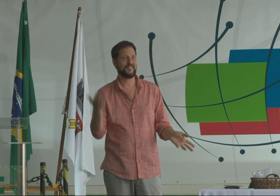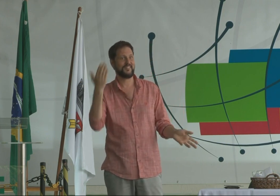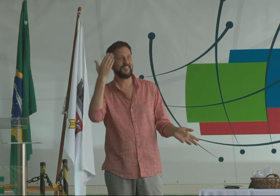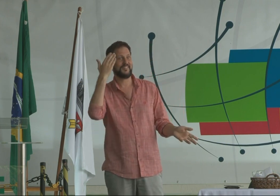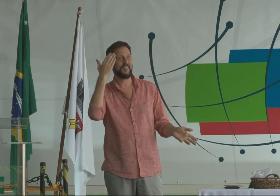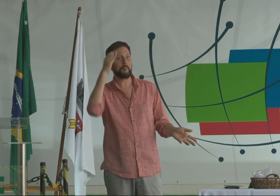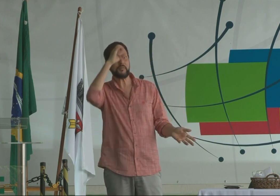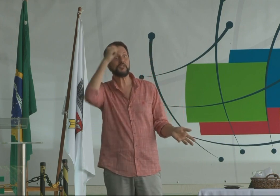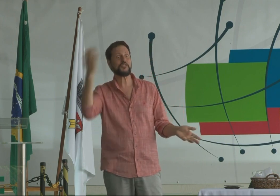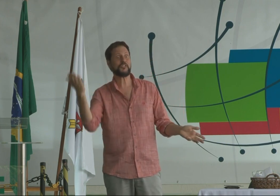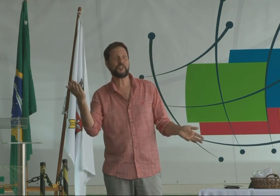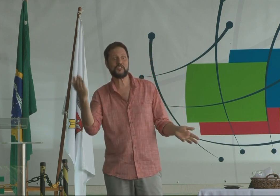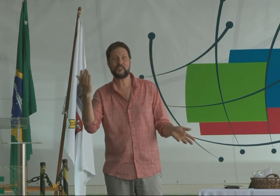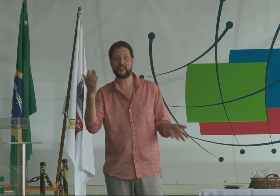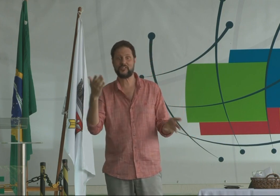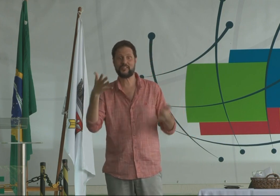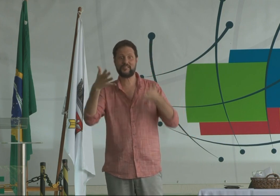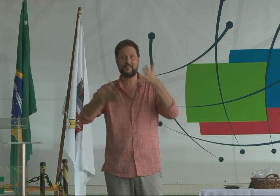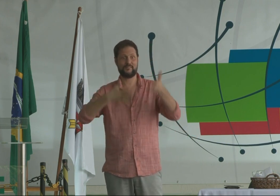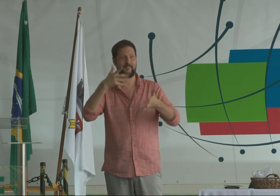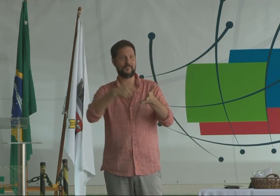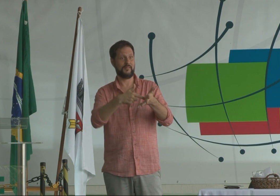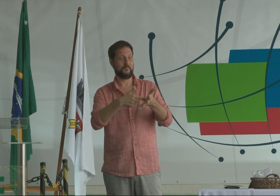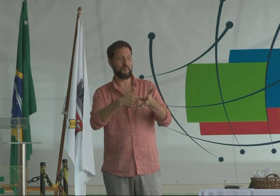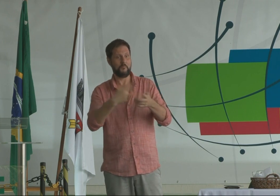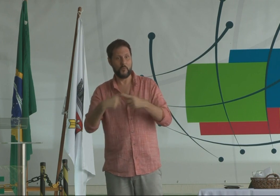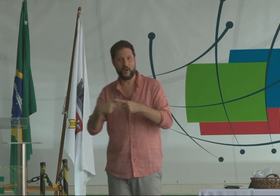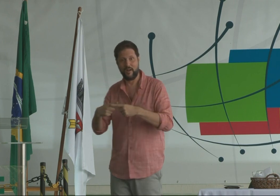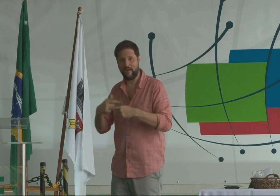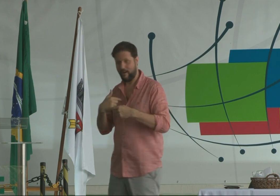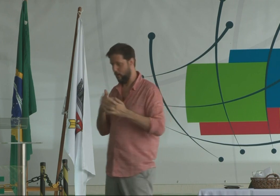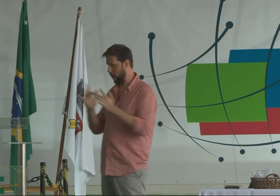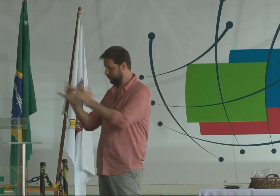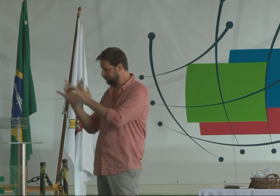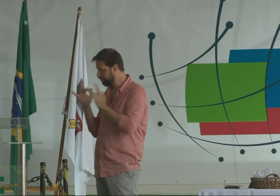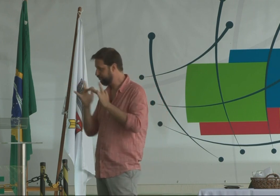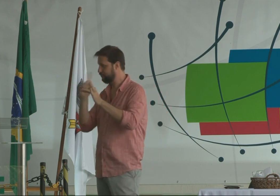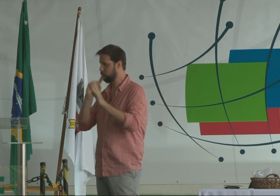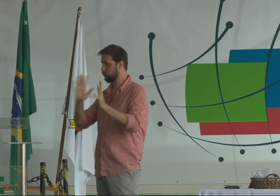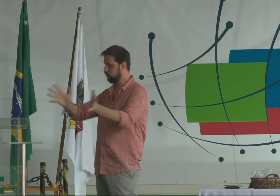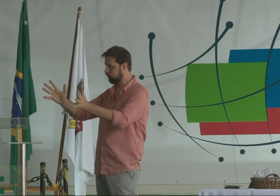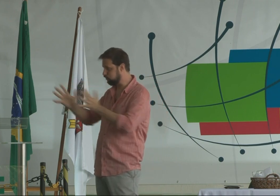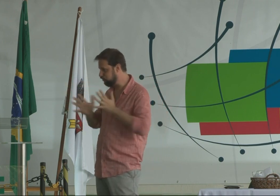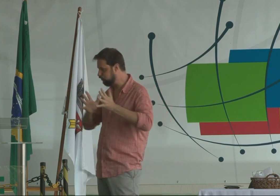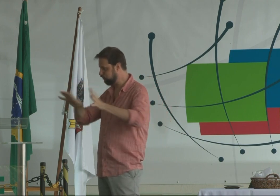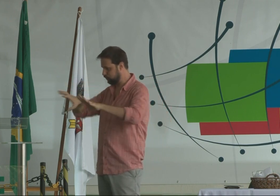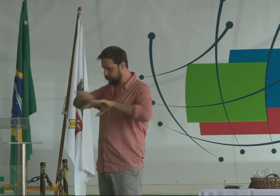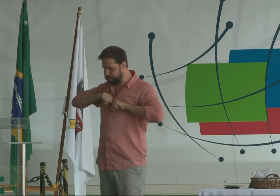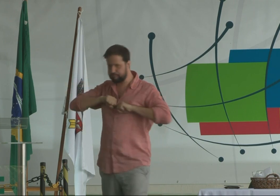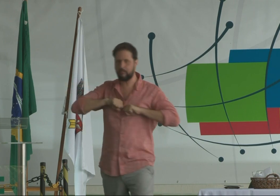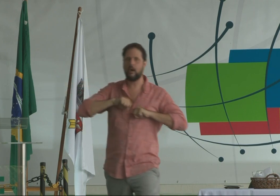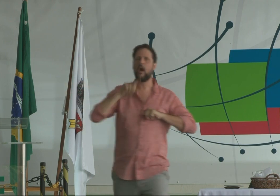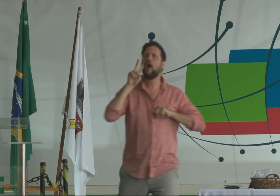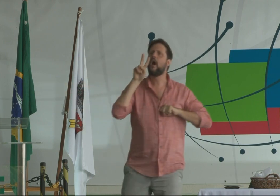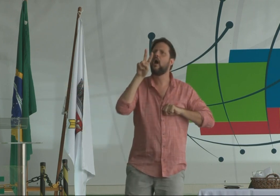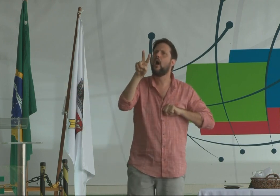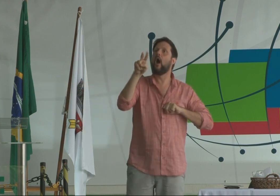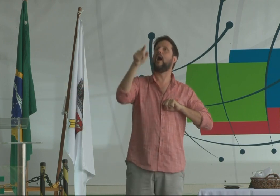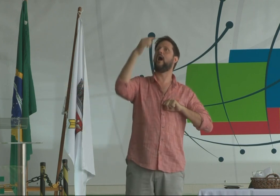não vou sair? Ah, é muito simples. É o significado dessa frase. Porque em língua de sinais ficou muito mais claro para mim do que na escola